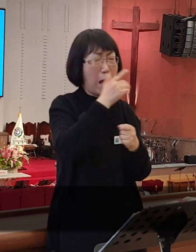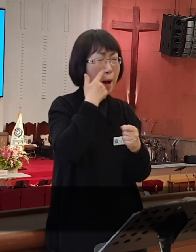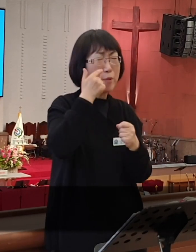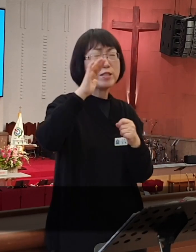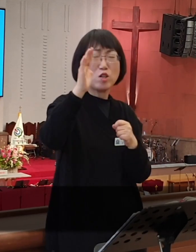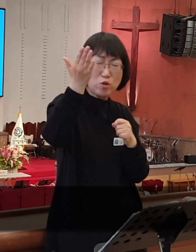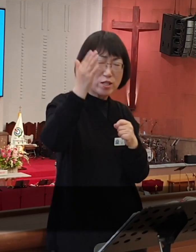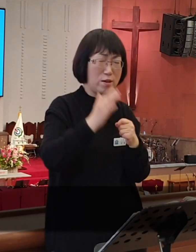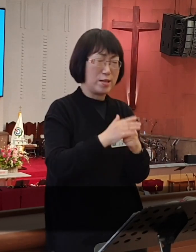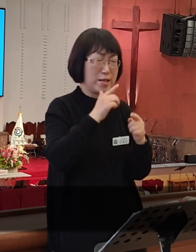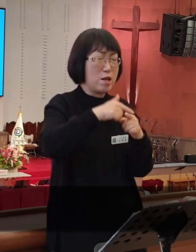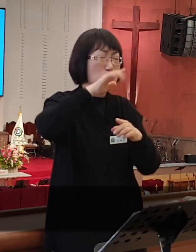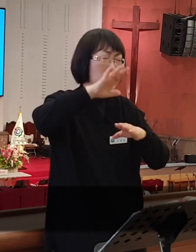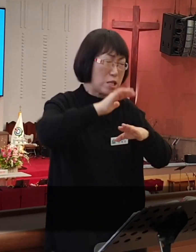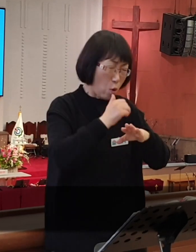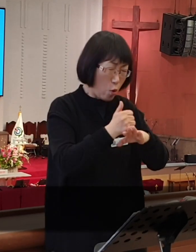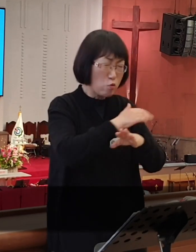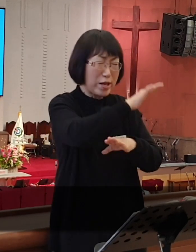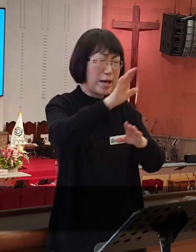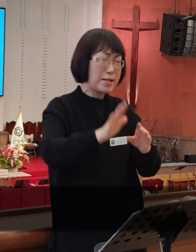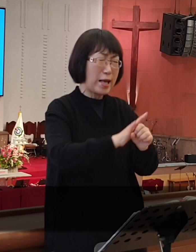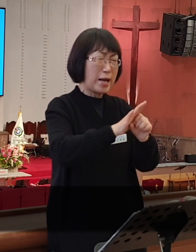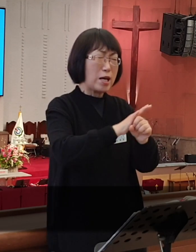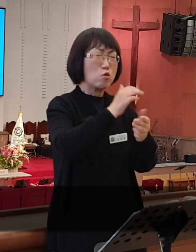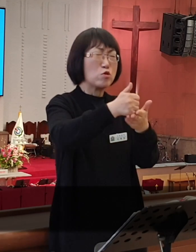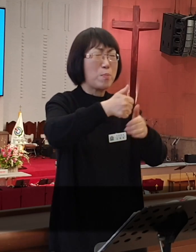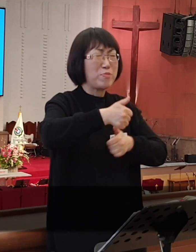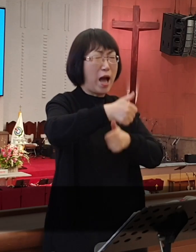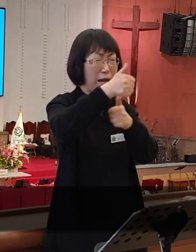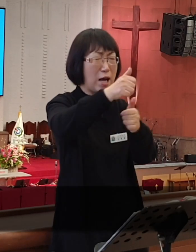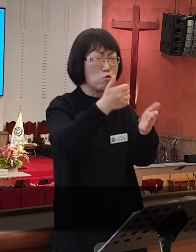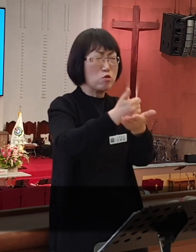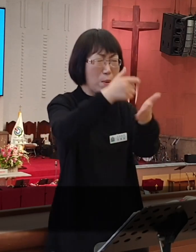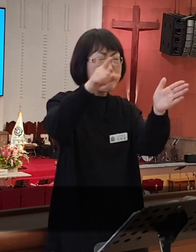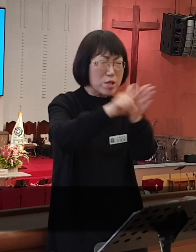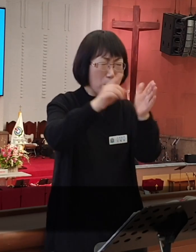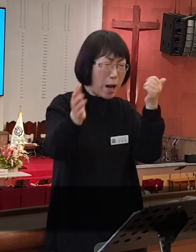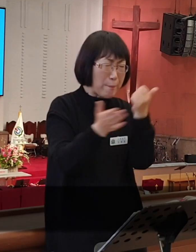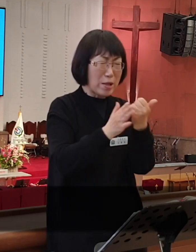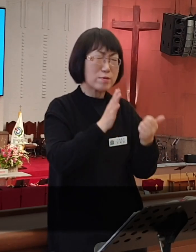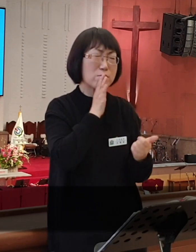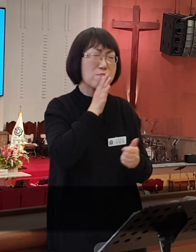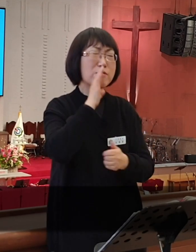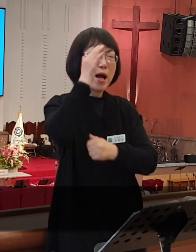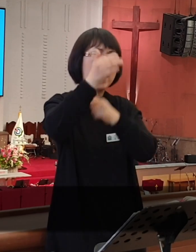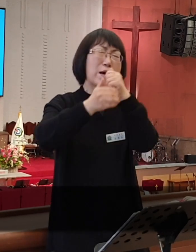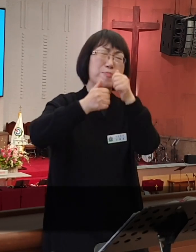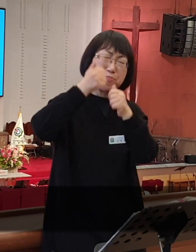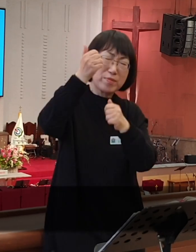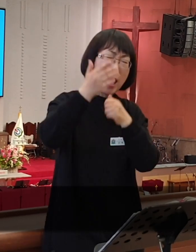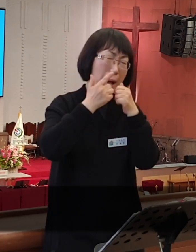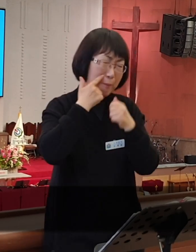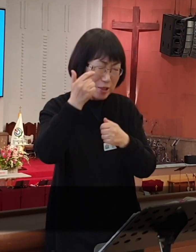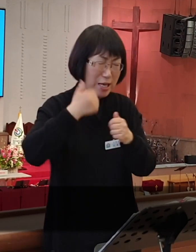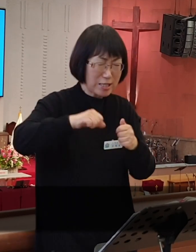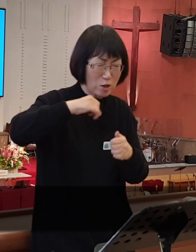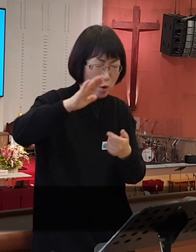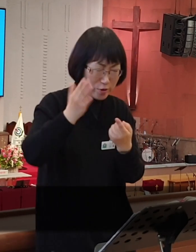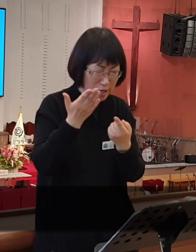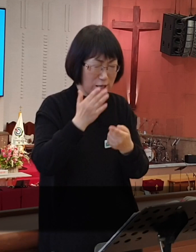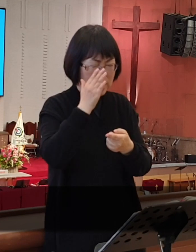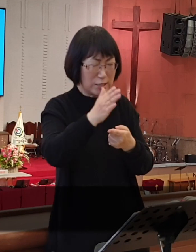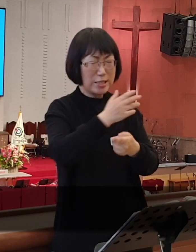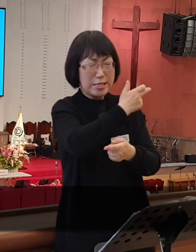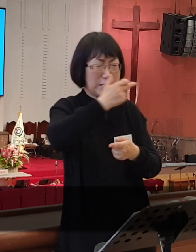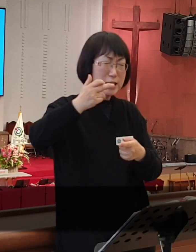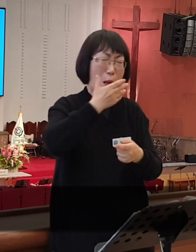아버지가 되시오니 예수 그리스도 우리 사랑하는 주님 따라 주님 믿음으로 정말로 하나님 아버지의 자녀되는